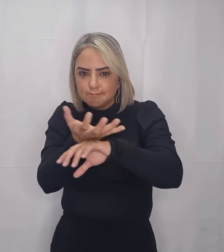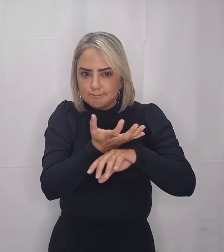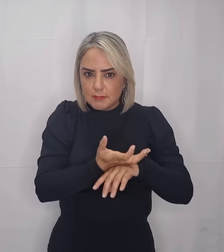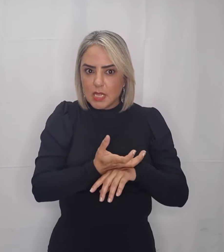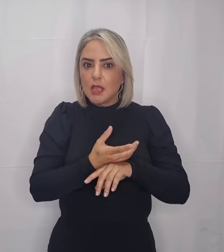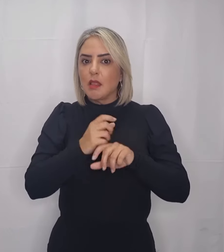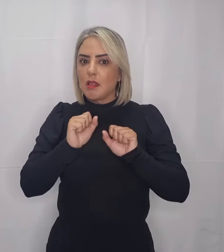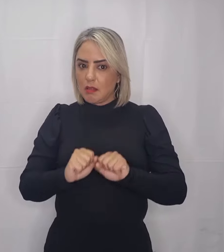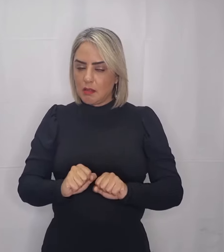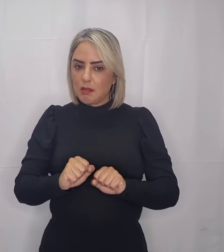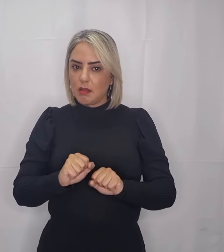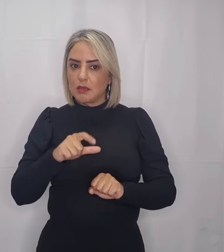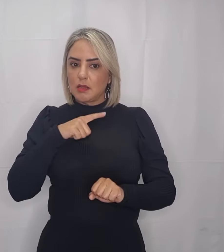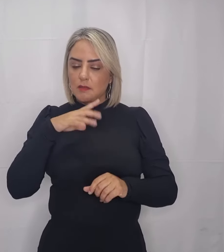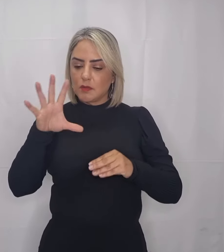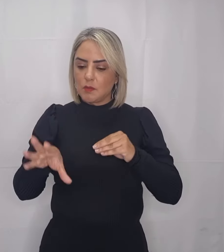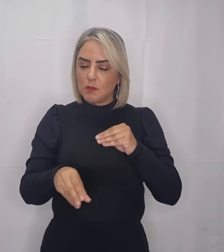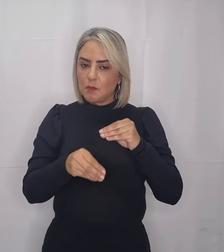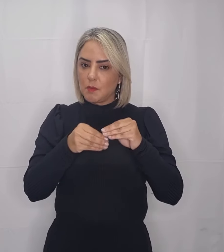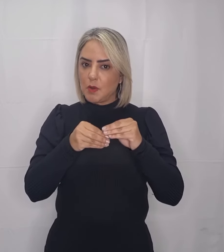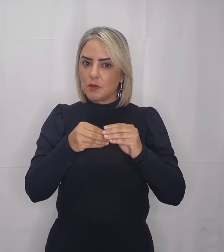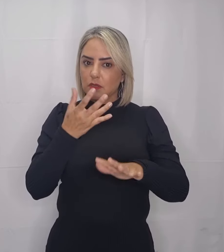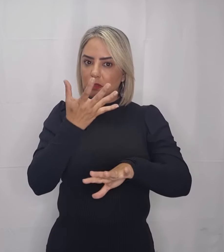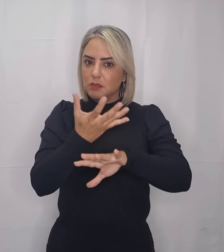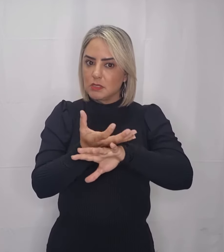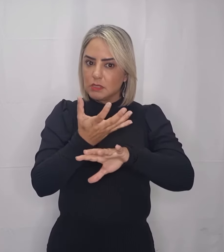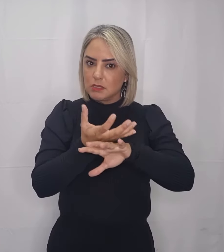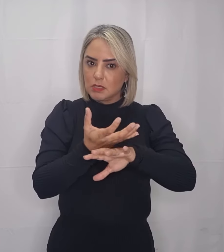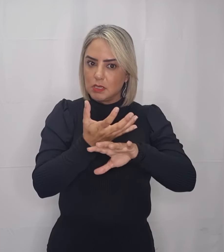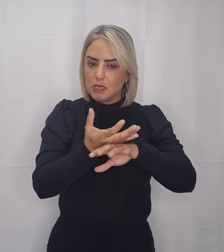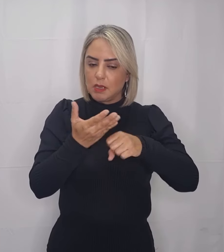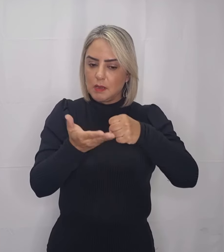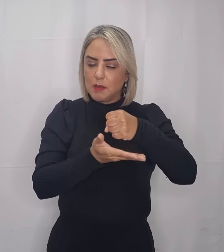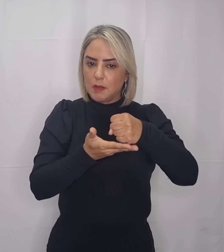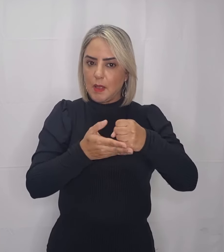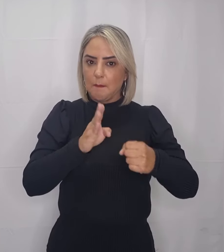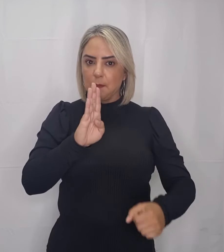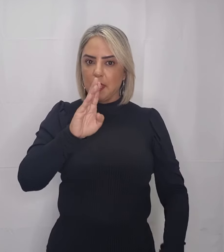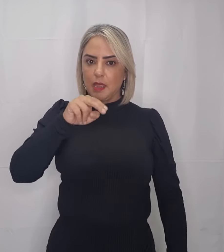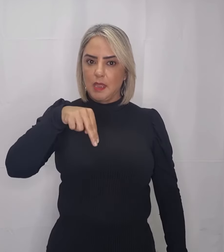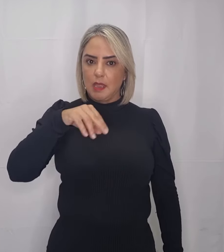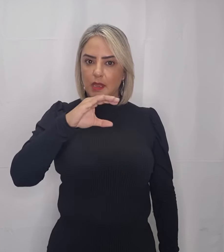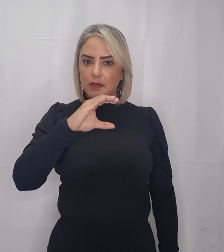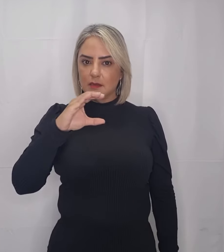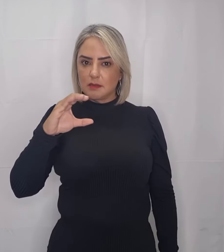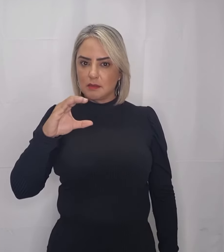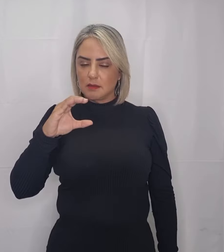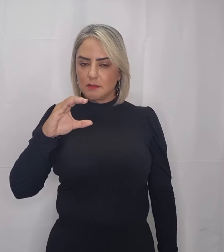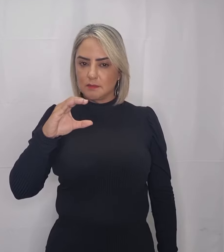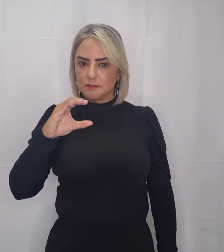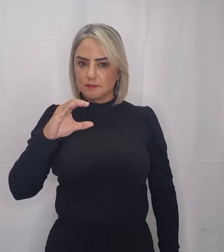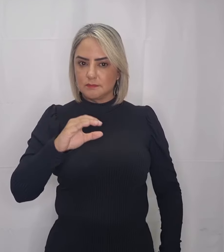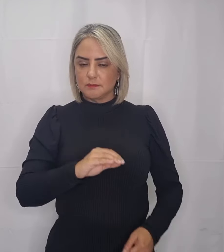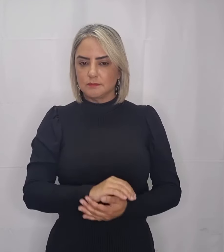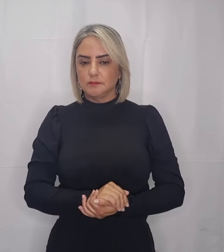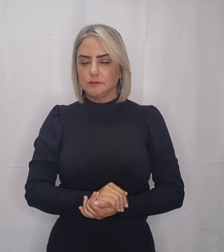ser compostos por disciplinas da Base Nacional Comum Curricular e mais